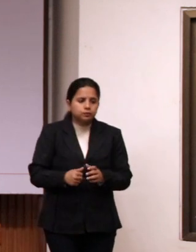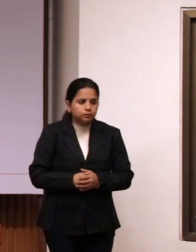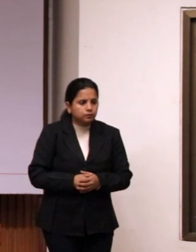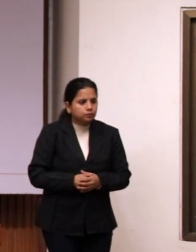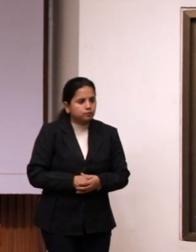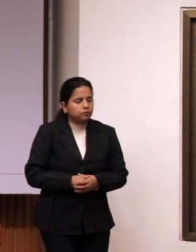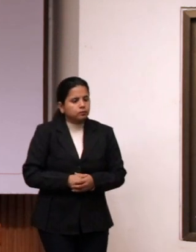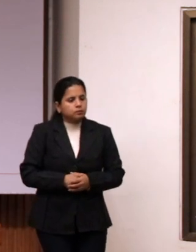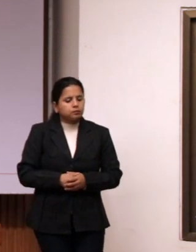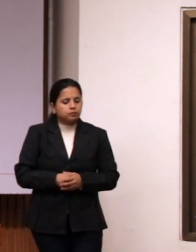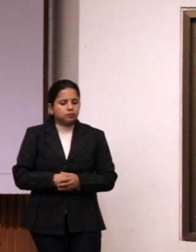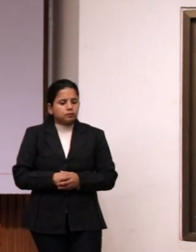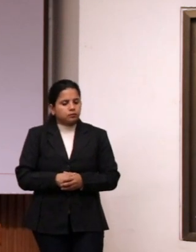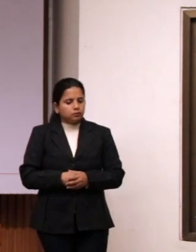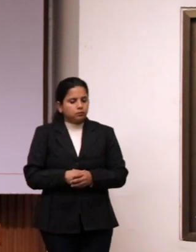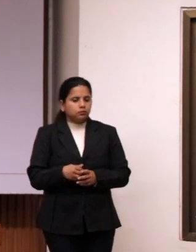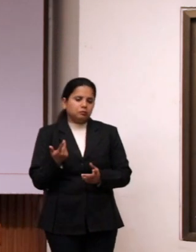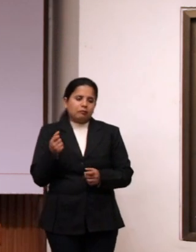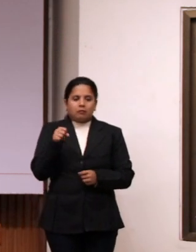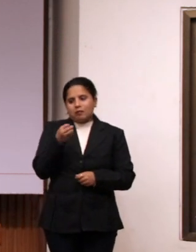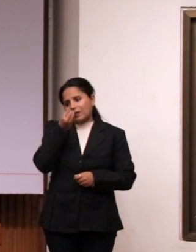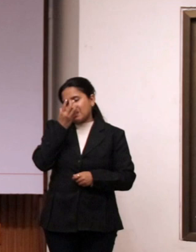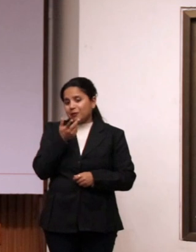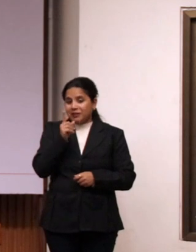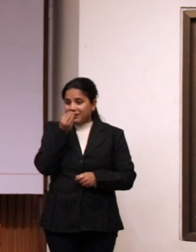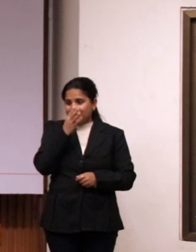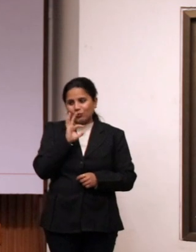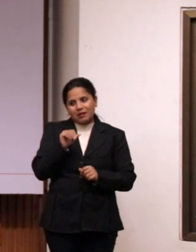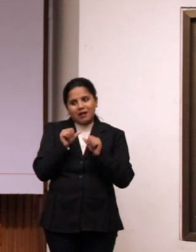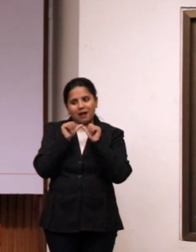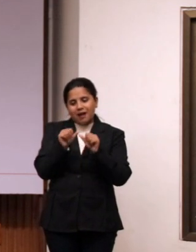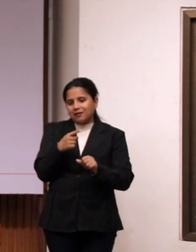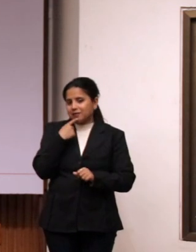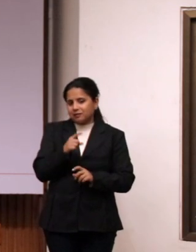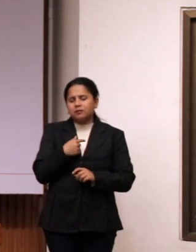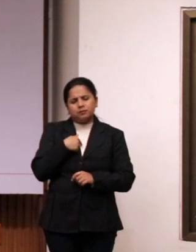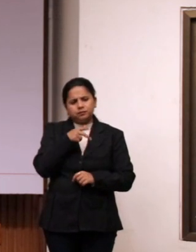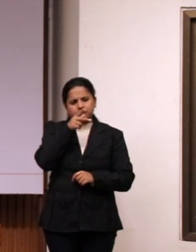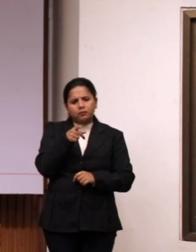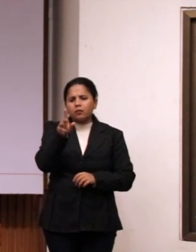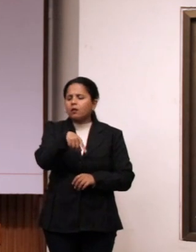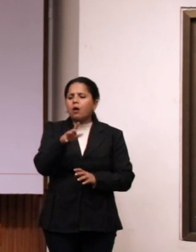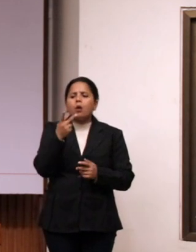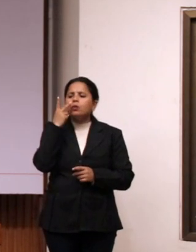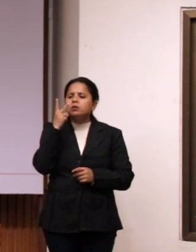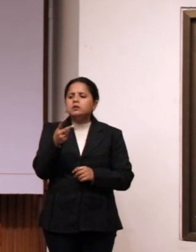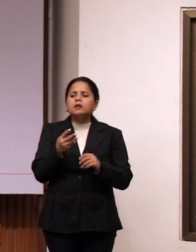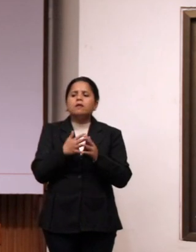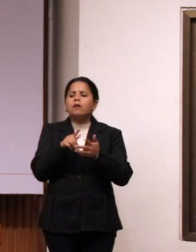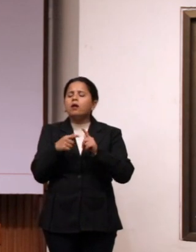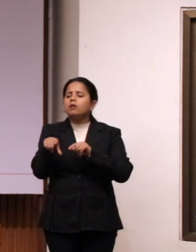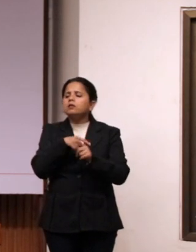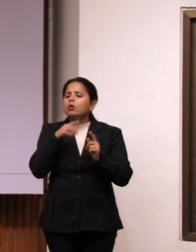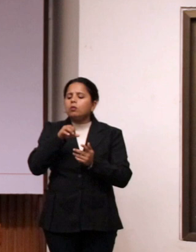देखिए आसान बड़ा लगा लेकिन है आसान नहीं जवाब देना. I tell you how you see vetiveria itself.